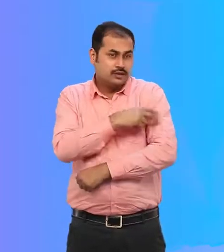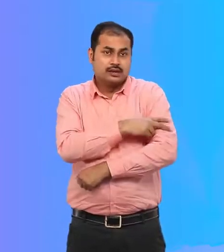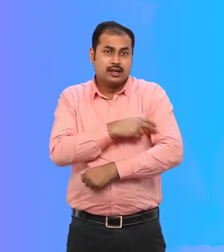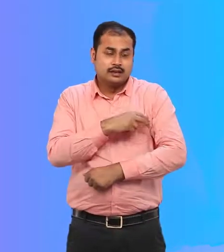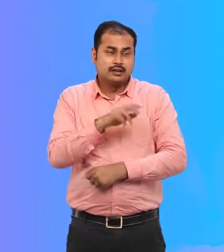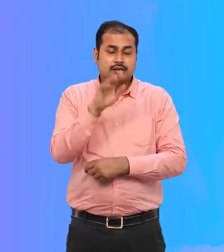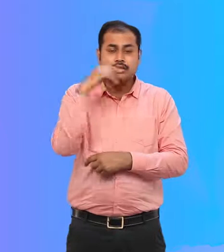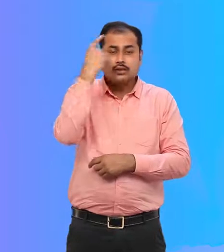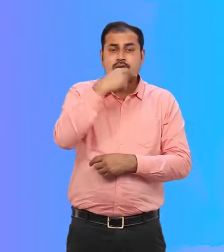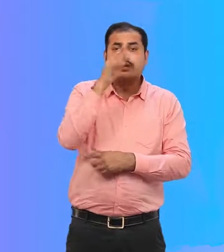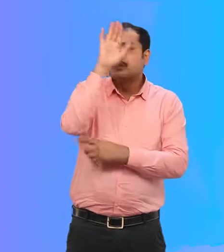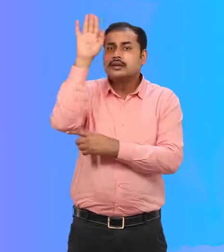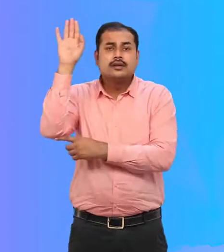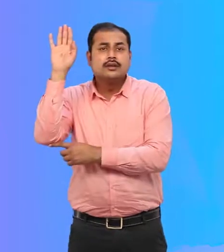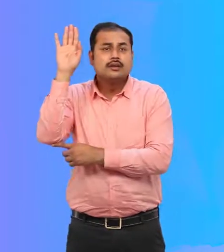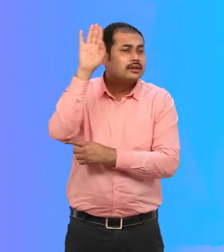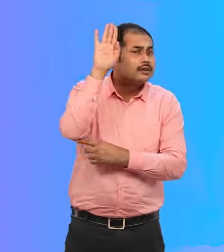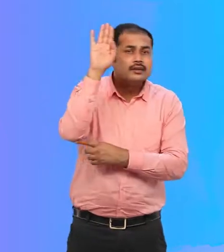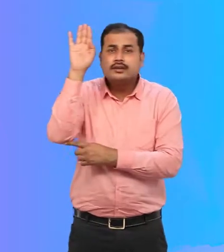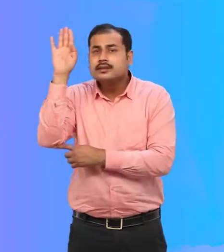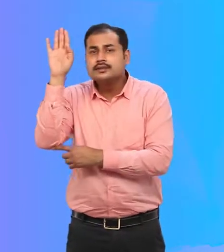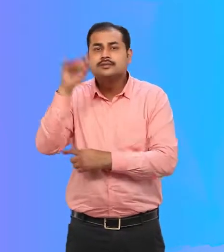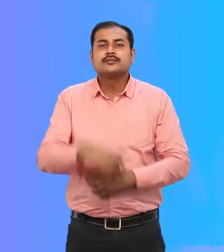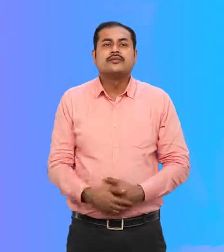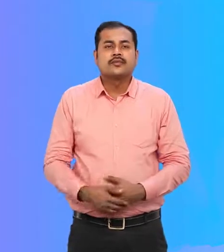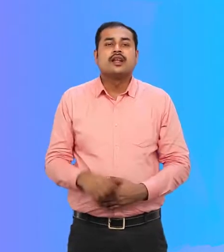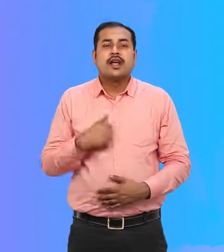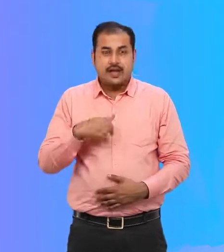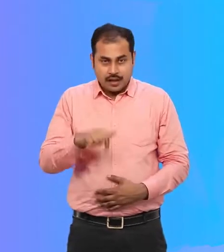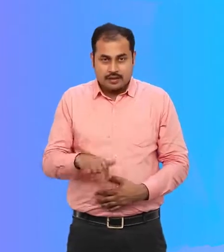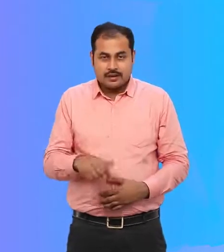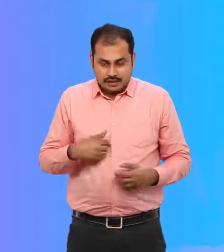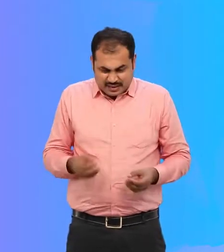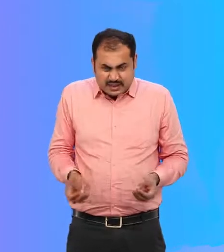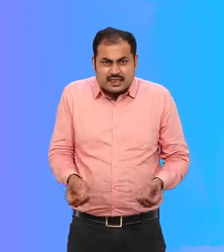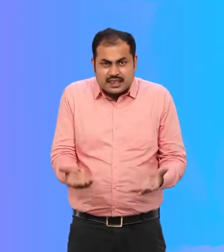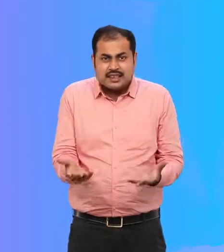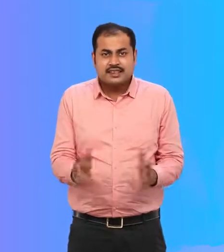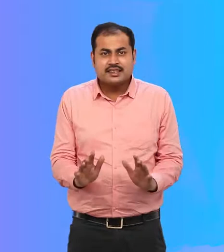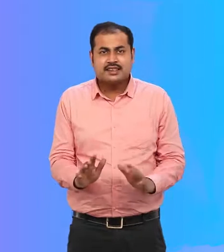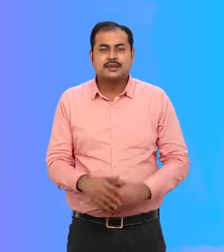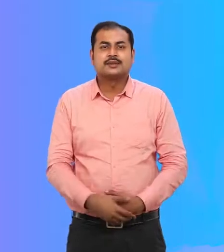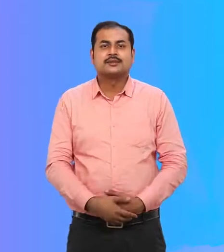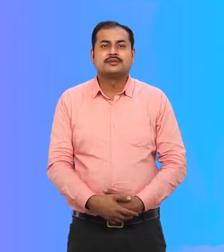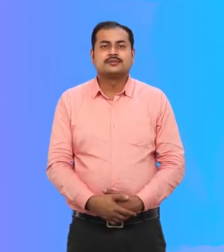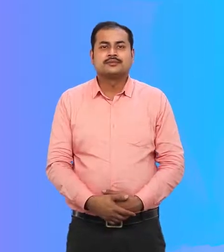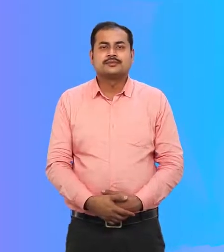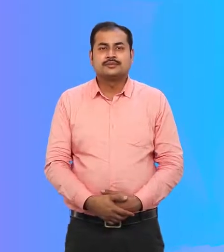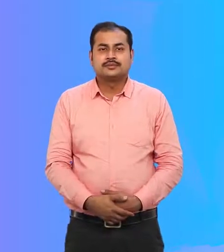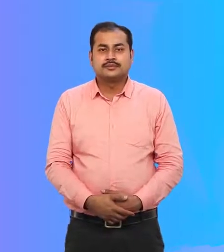नेता बनना चाहता है मैं अभी बस शुरुआत हुई है